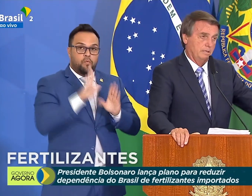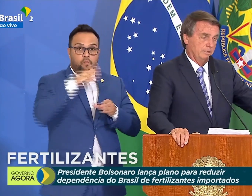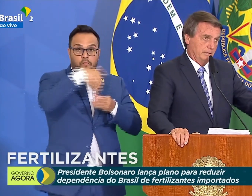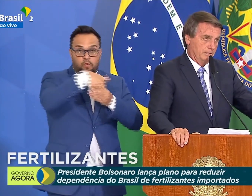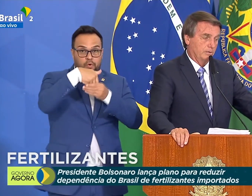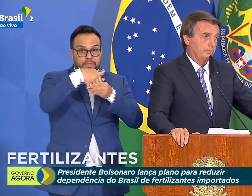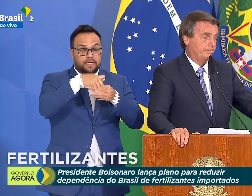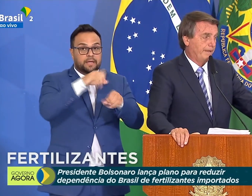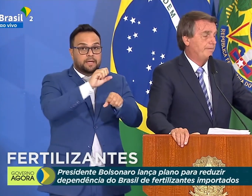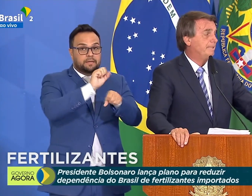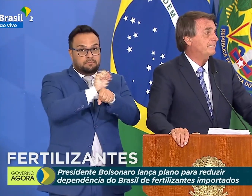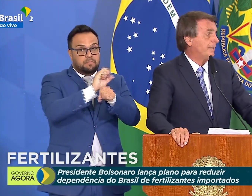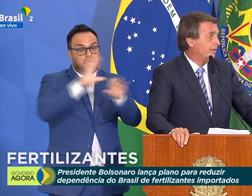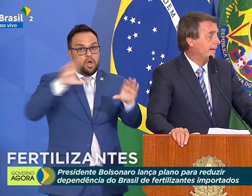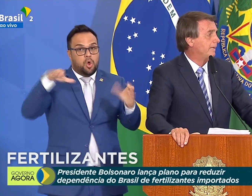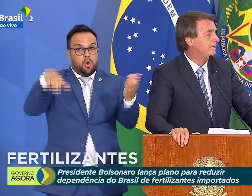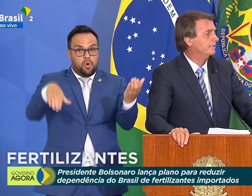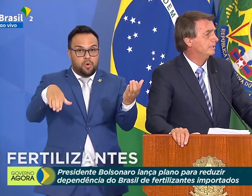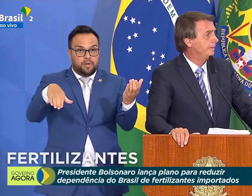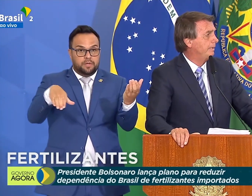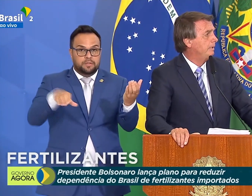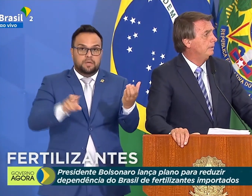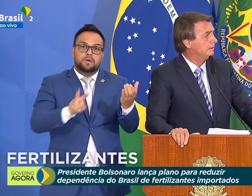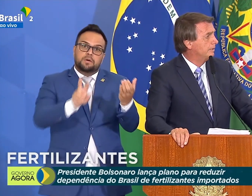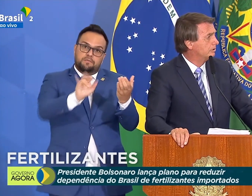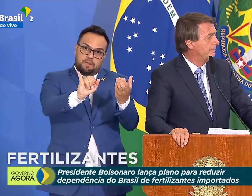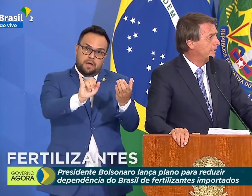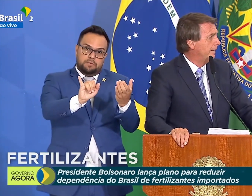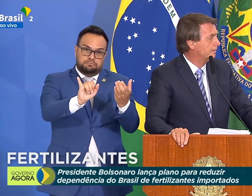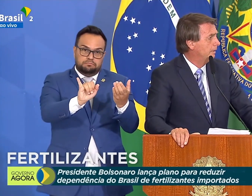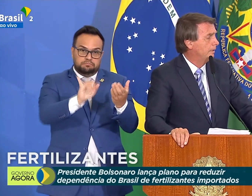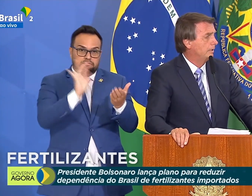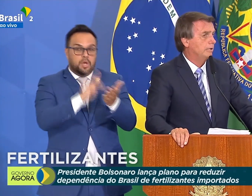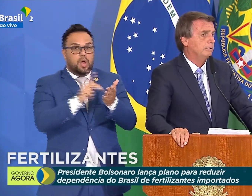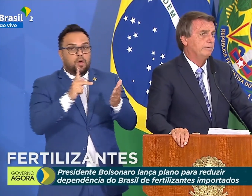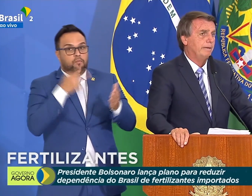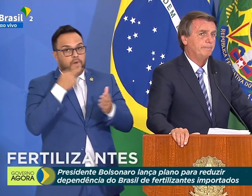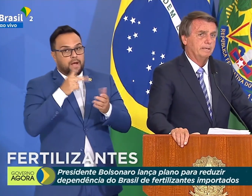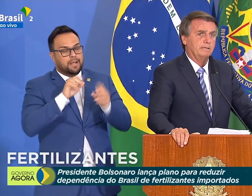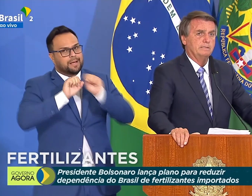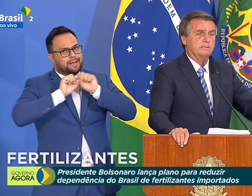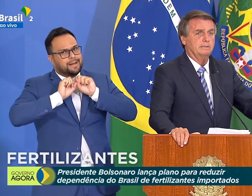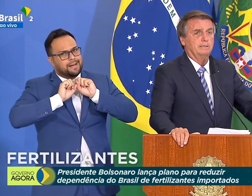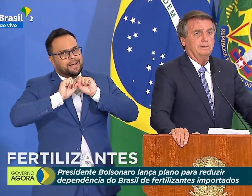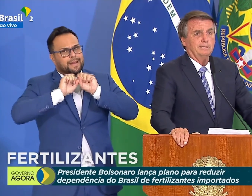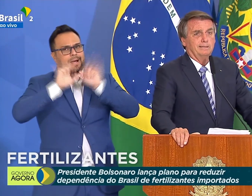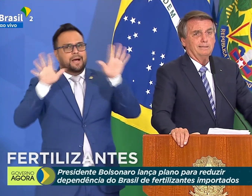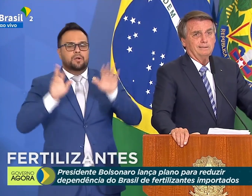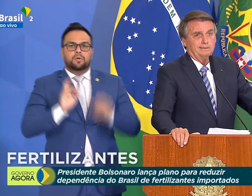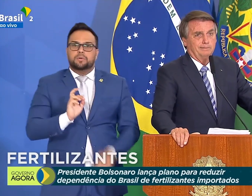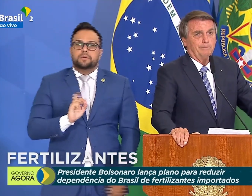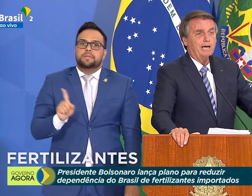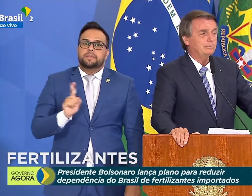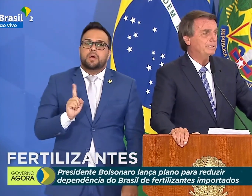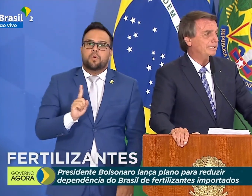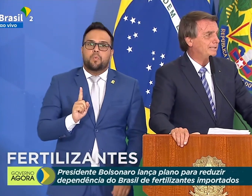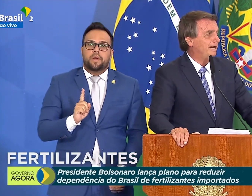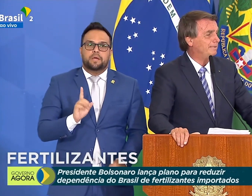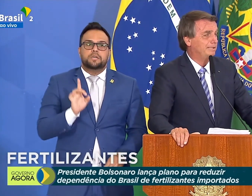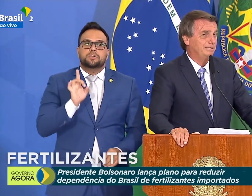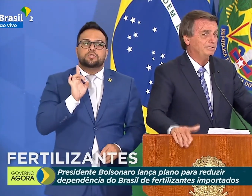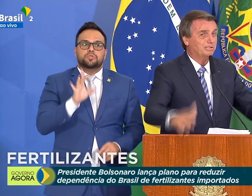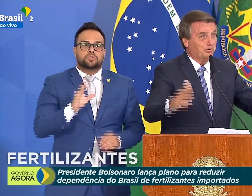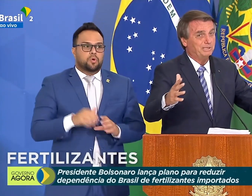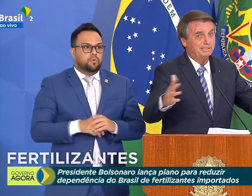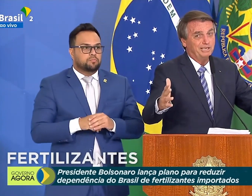Congresso. Brevemente será uma realidade também, e deixo bem claro, não é apenas embaixo de